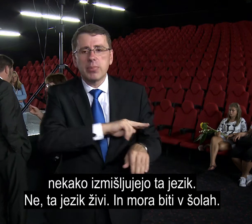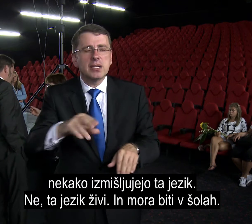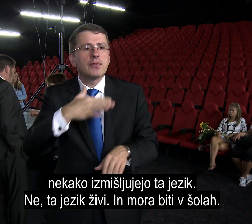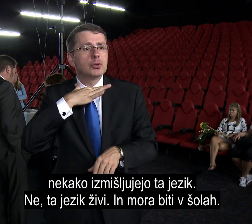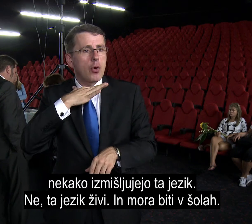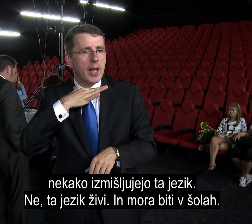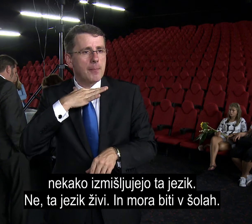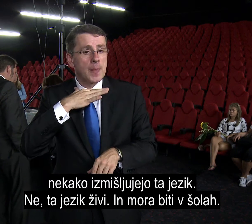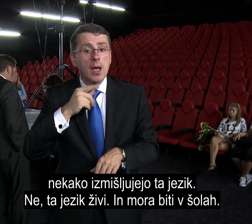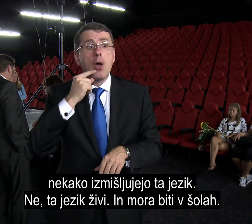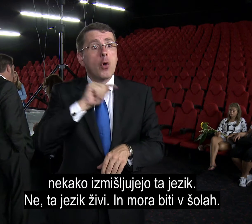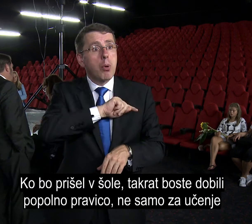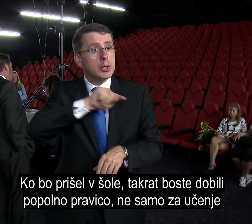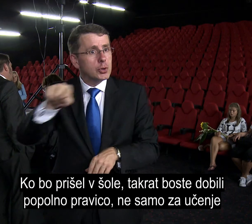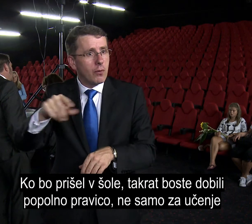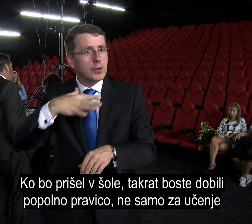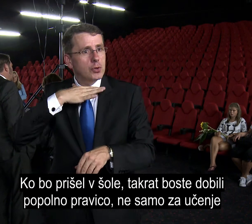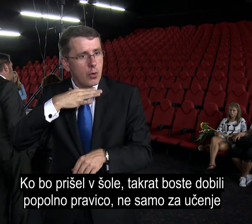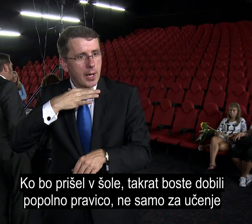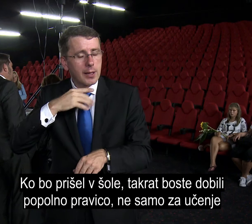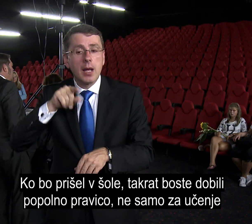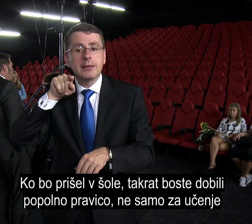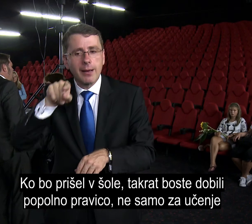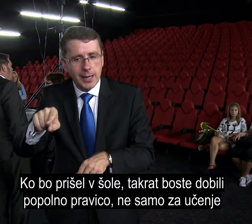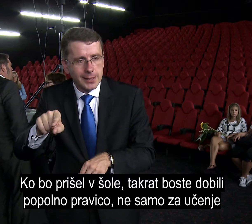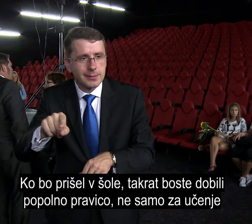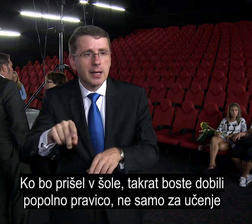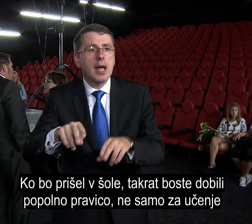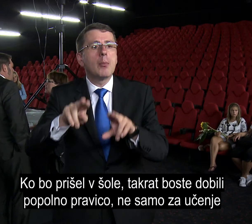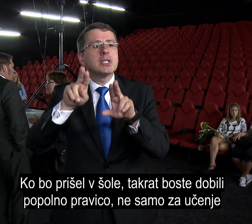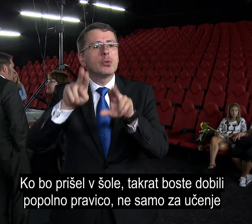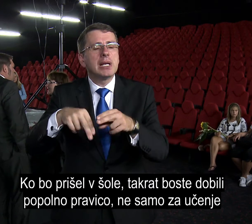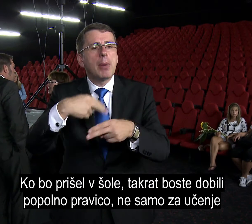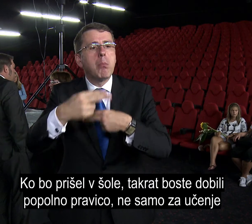Lažje